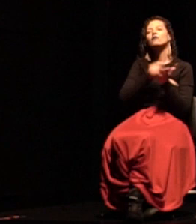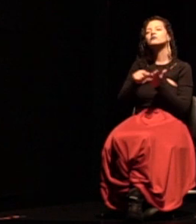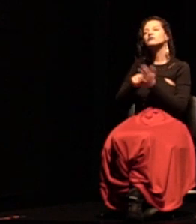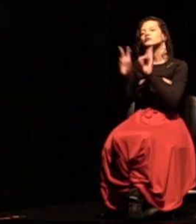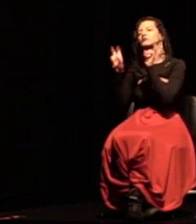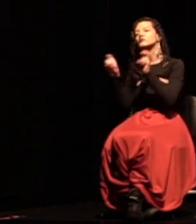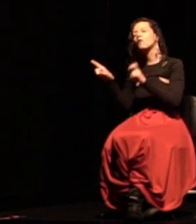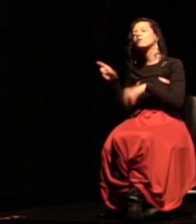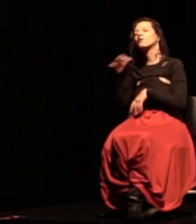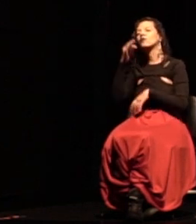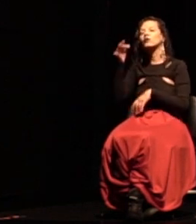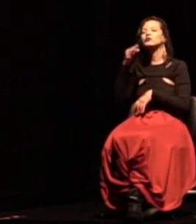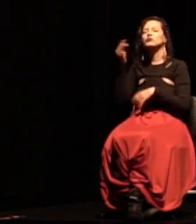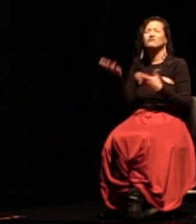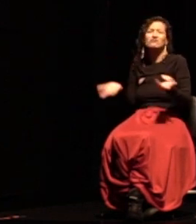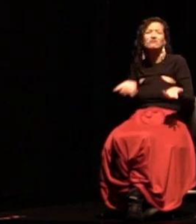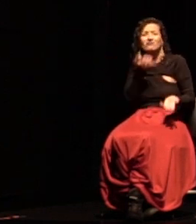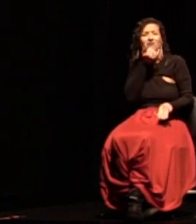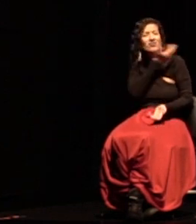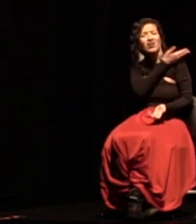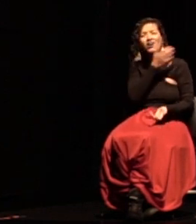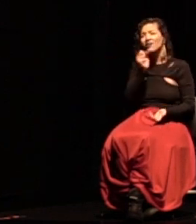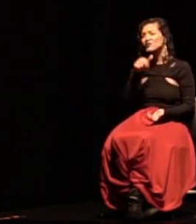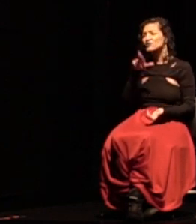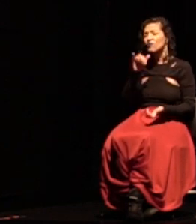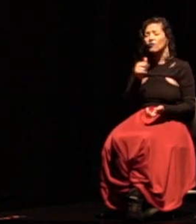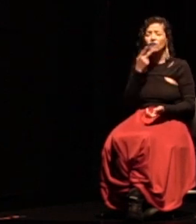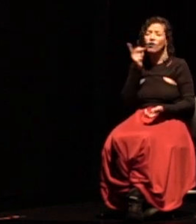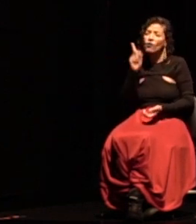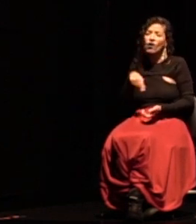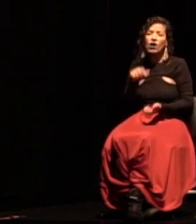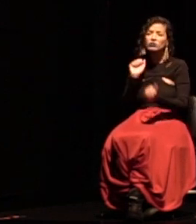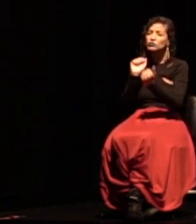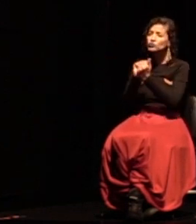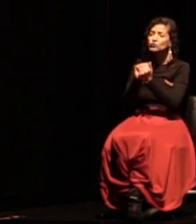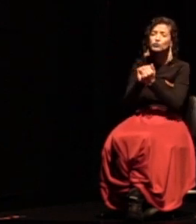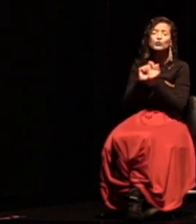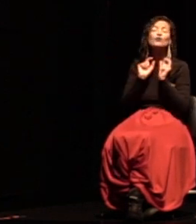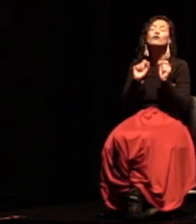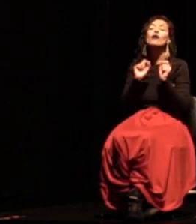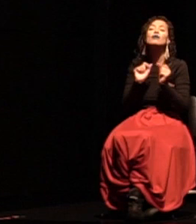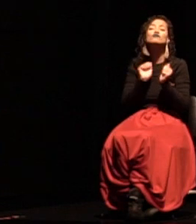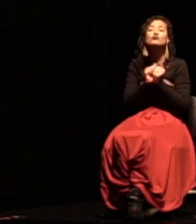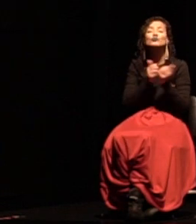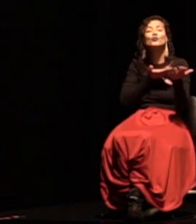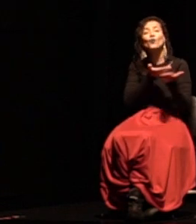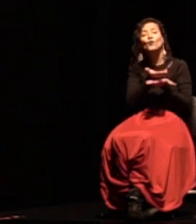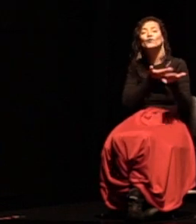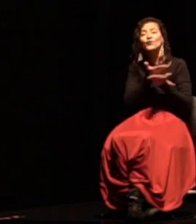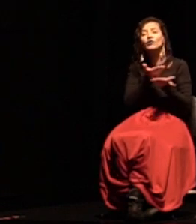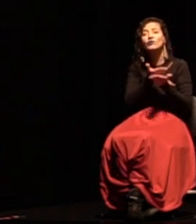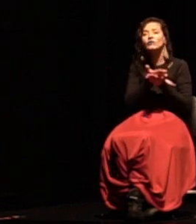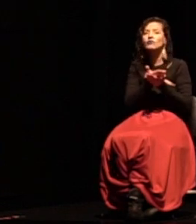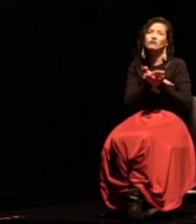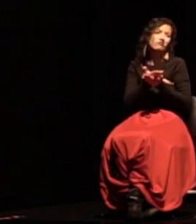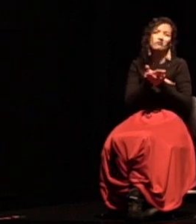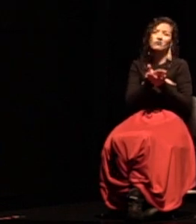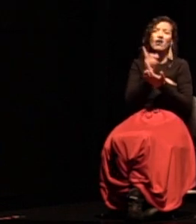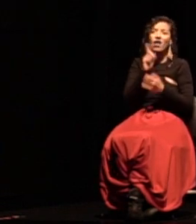de alguma maneira, falando. Era uma convivência, muitas vezes, bastante